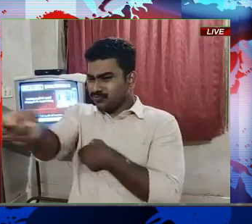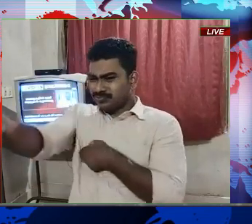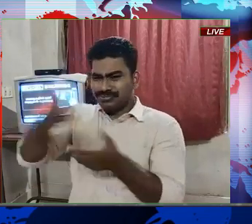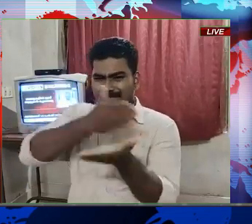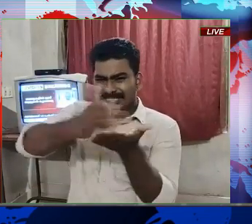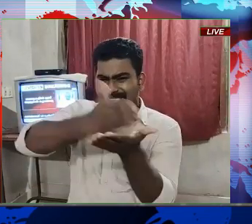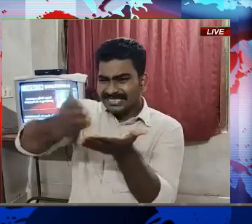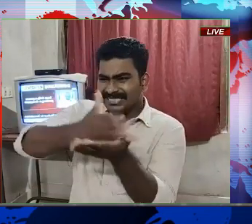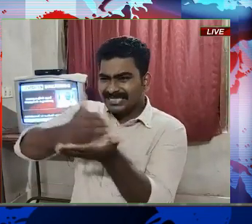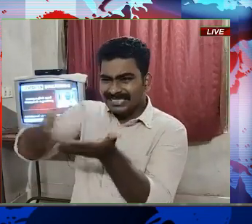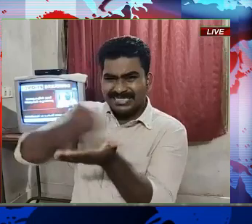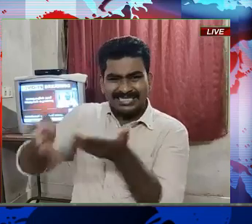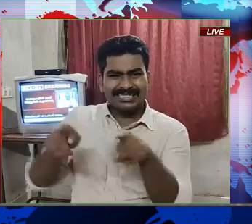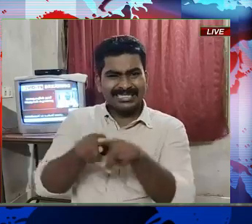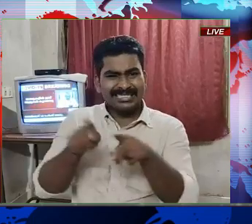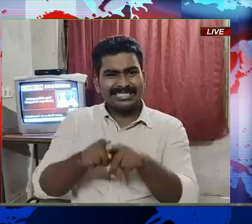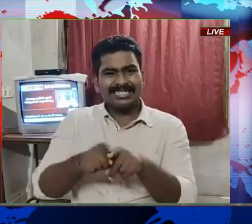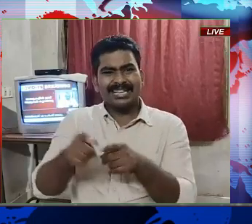മത്സ്യം വാങ്ങുന്നതിനുള്ള